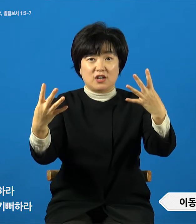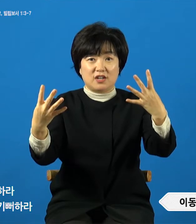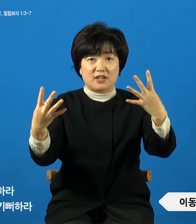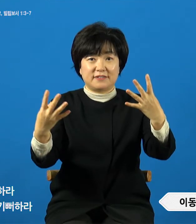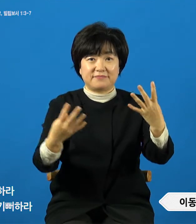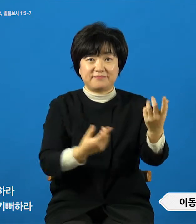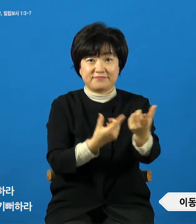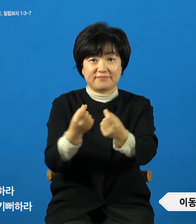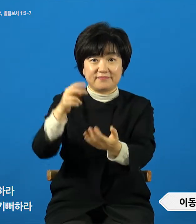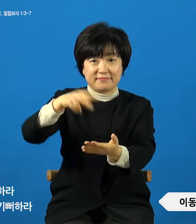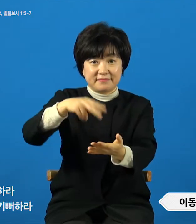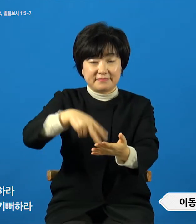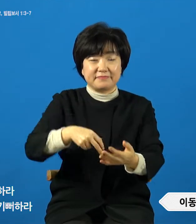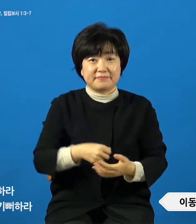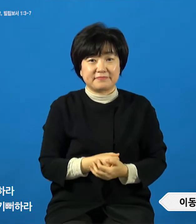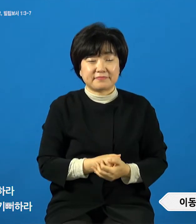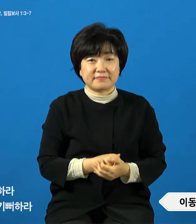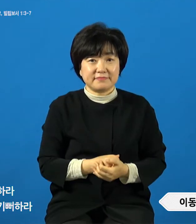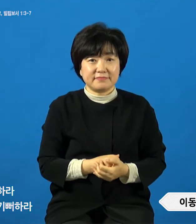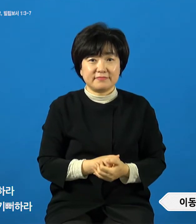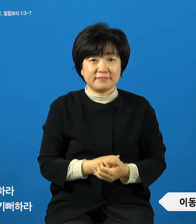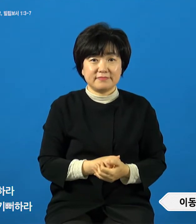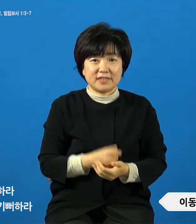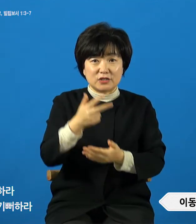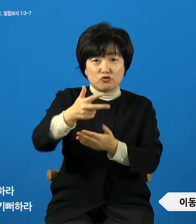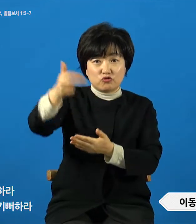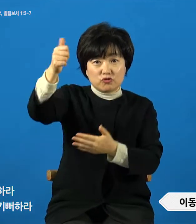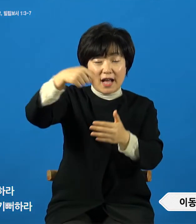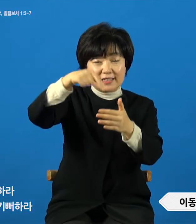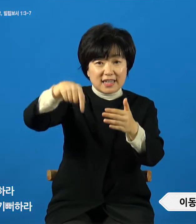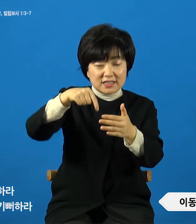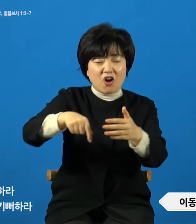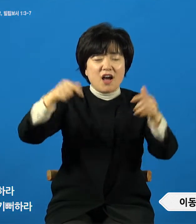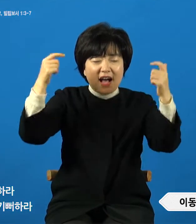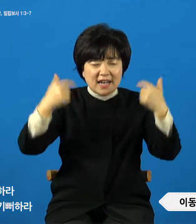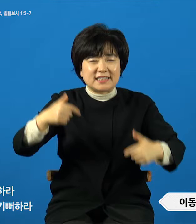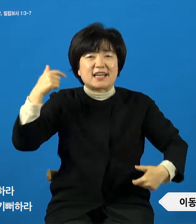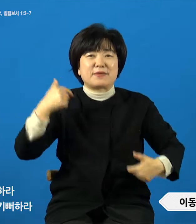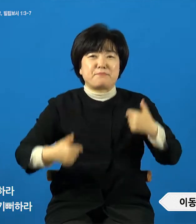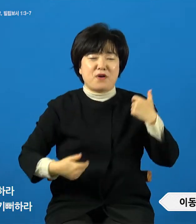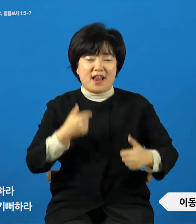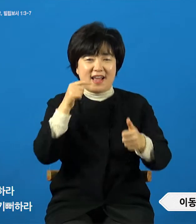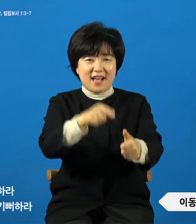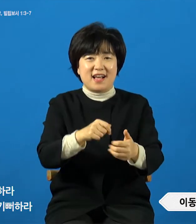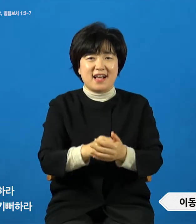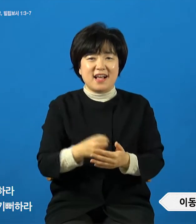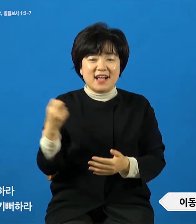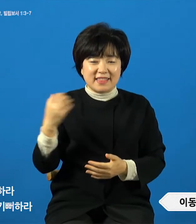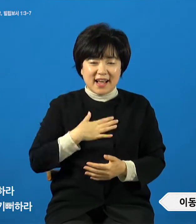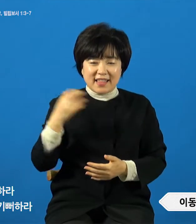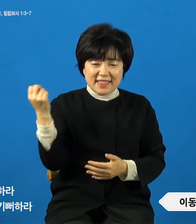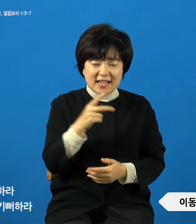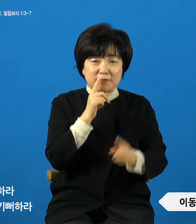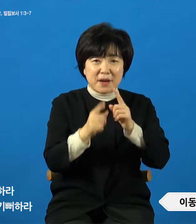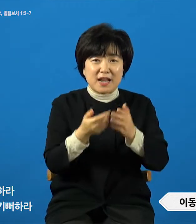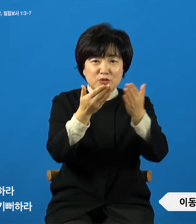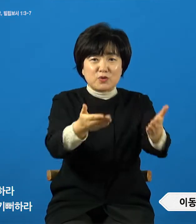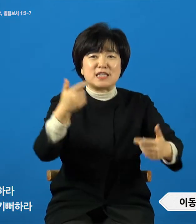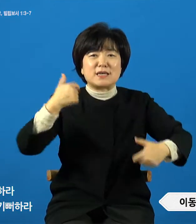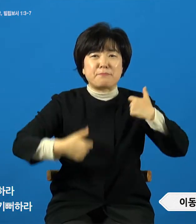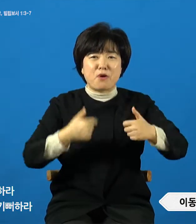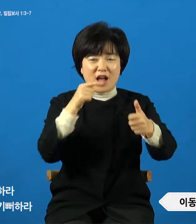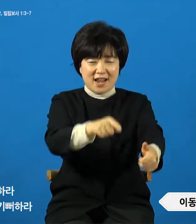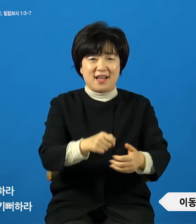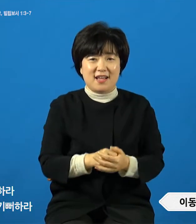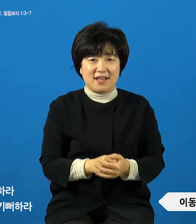한번 같이 읽어보겠습니다. 4장 4절 시작. 주 안에서 항상 기뻐하라. 내가 다시 말하노니 기뻐하라.